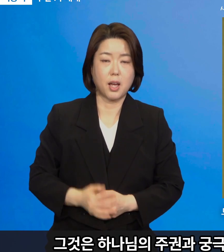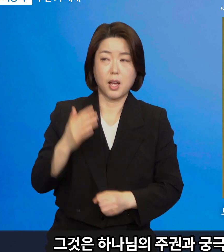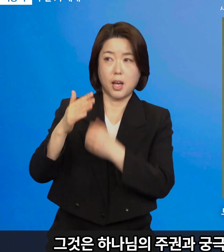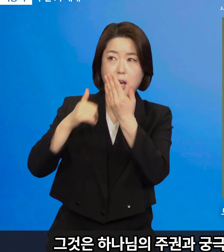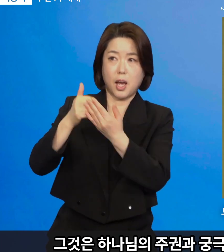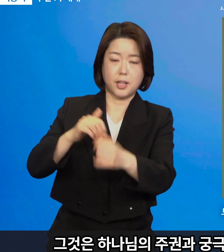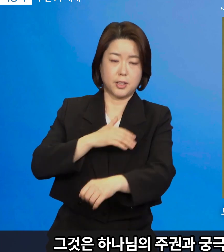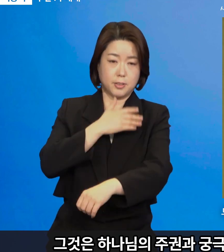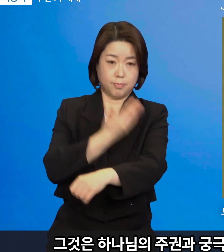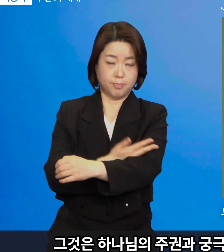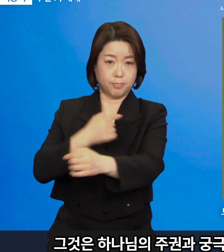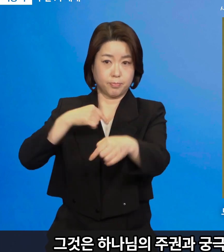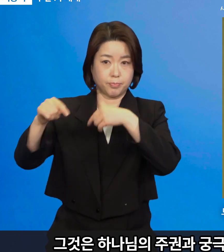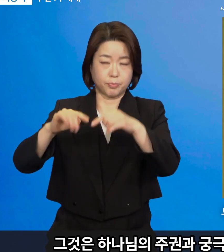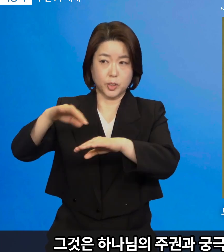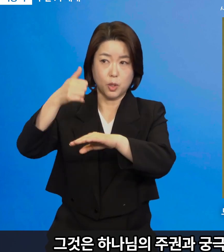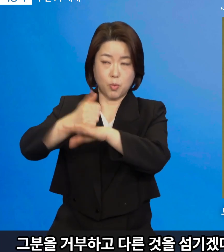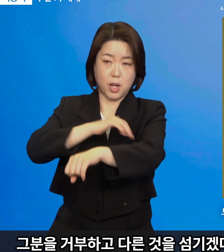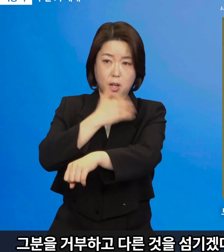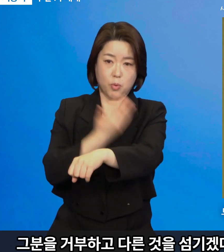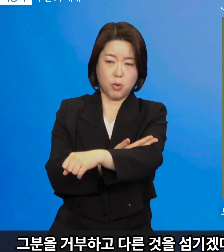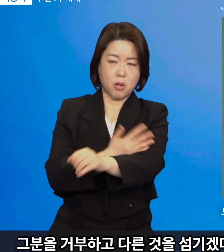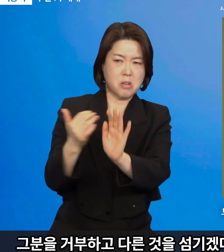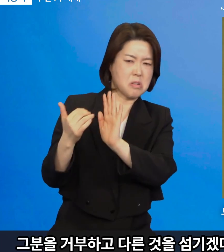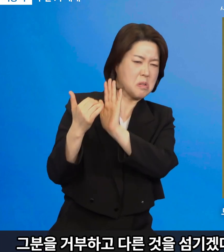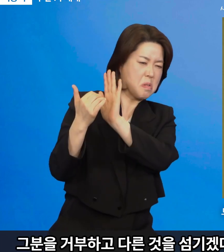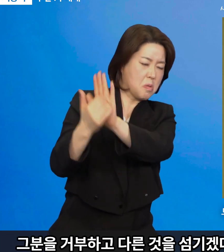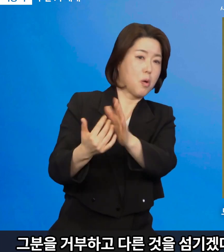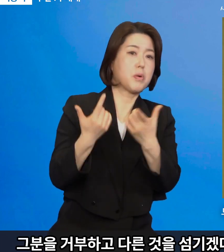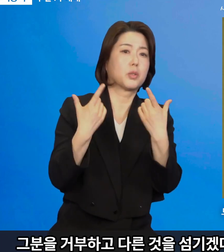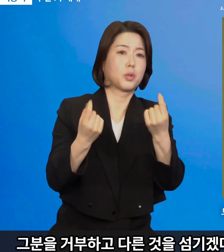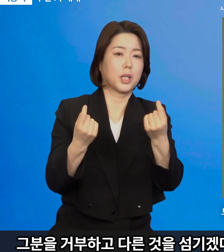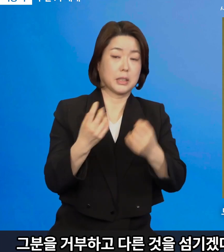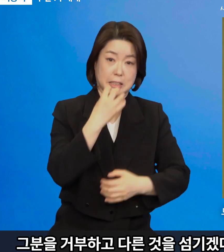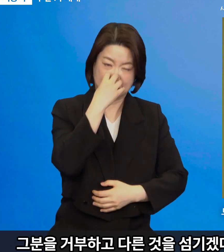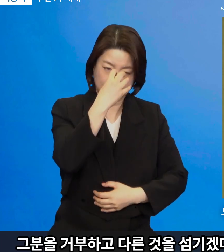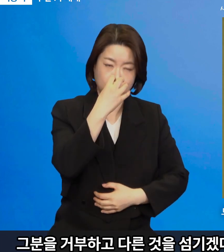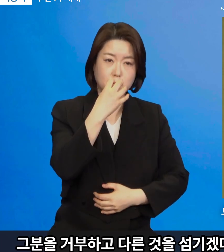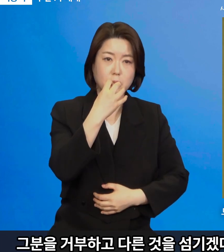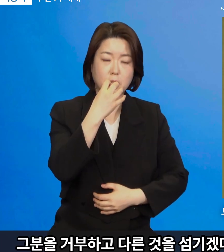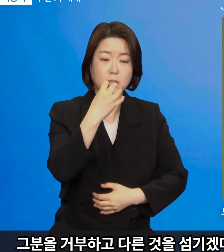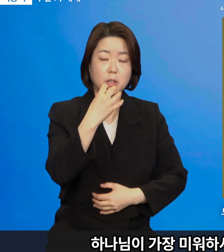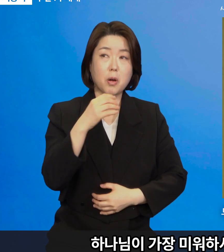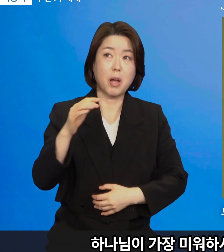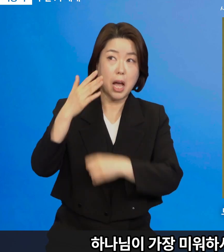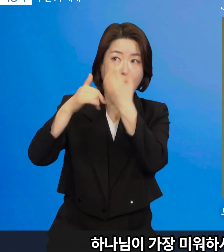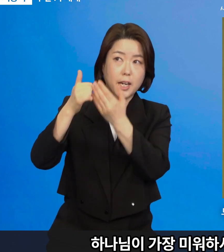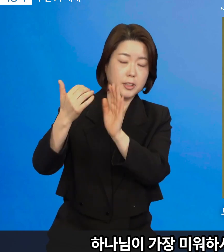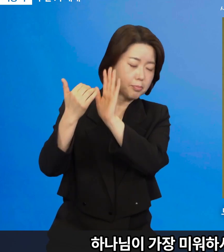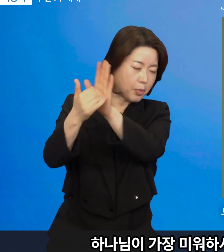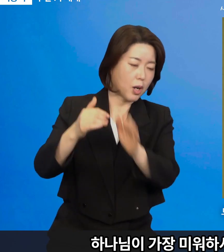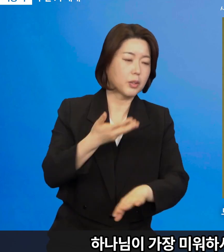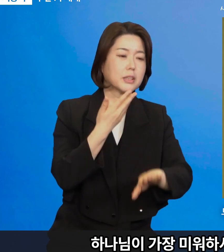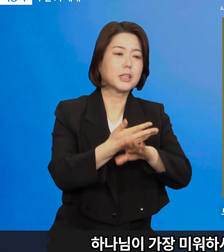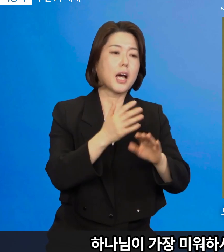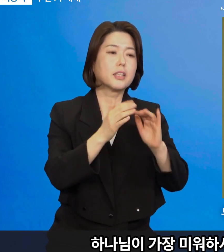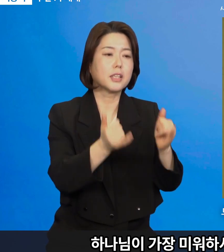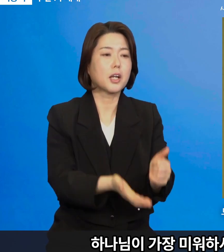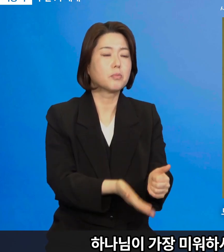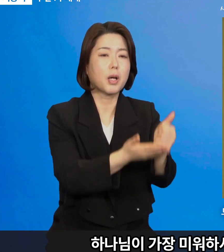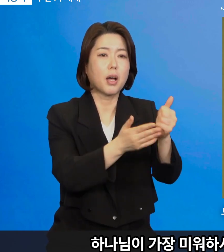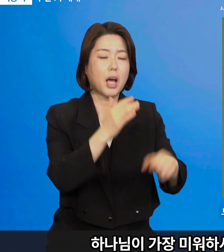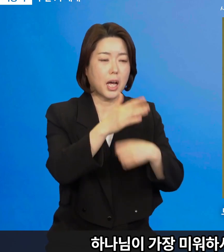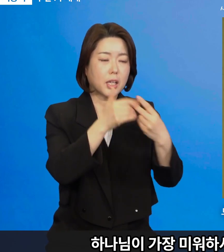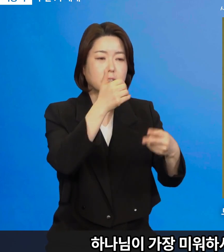주권과 궁극적인 왕권을 거부하는 겁니다. 그분을 거부하고 다른 것을 섬기겠다는 거예요. 그분을 무시하는 겁니다. 하나님이 가장 미워하시고